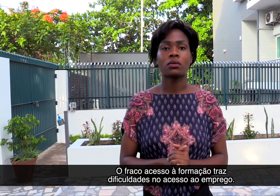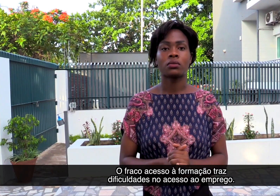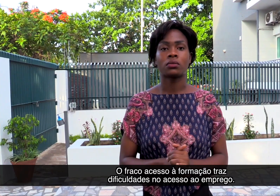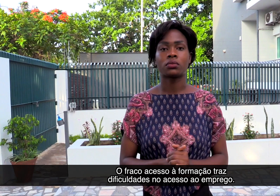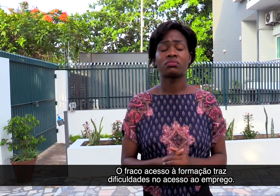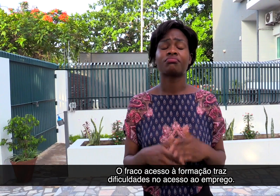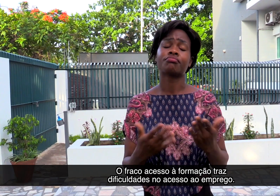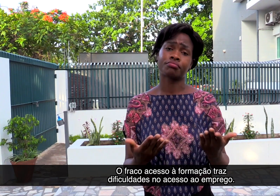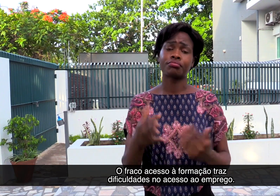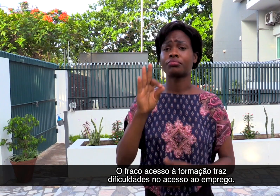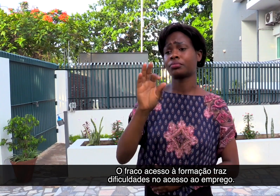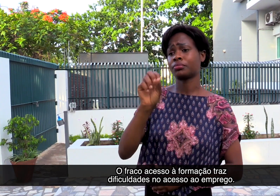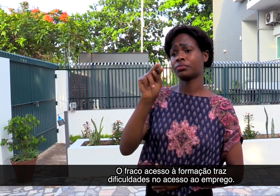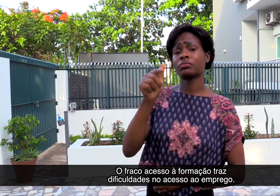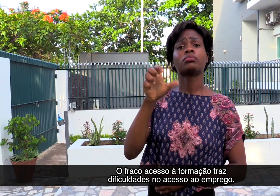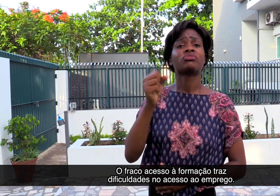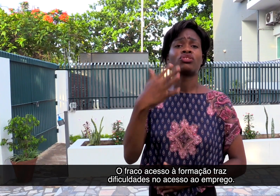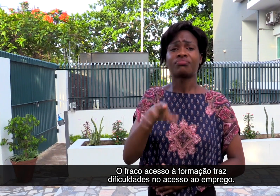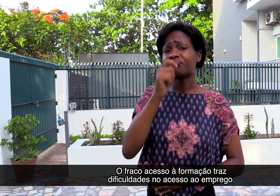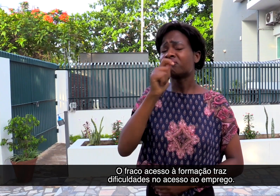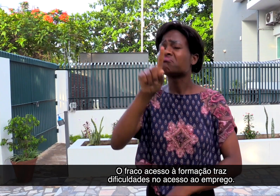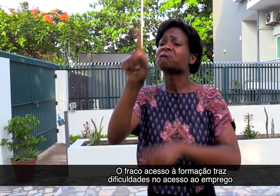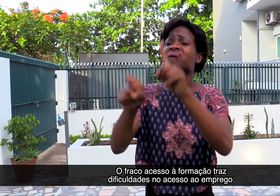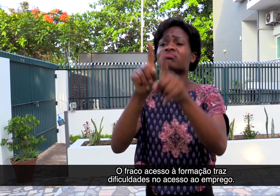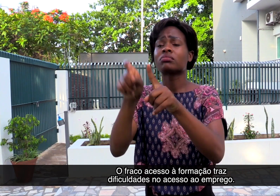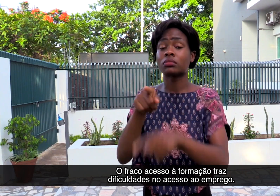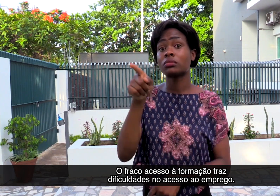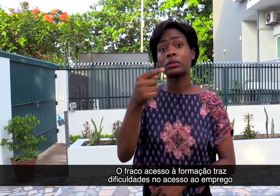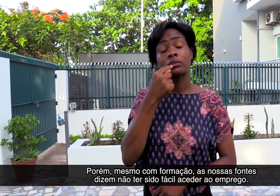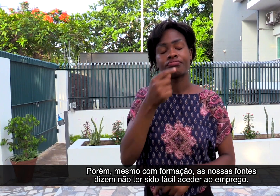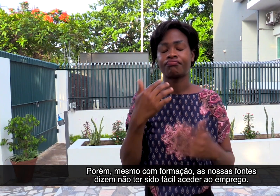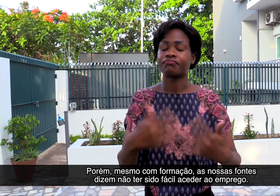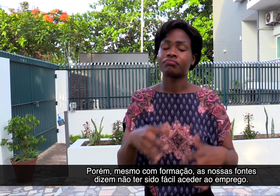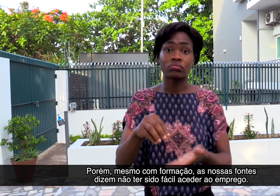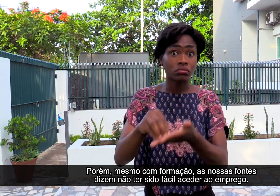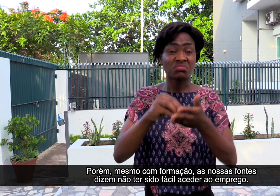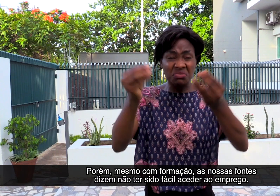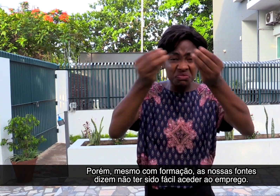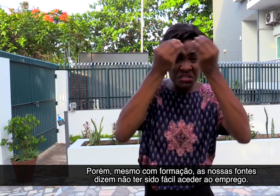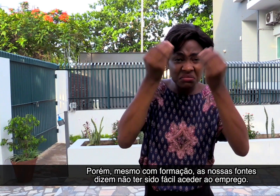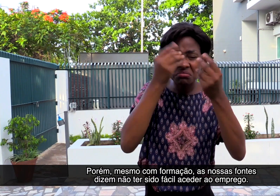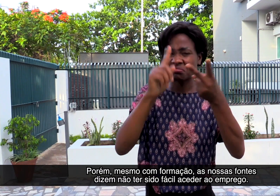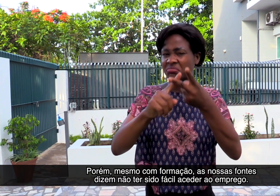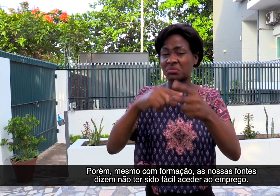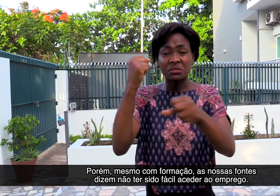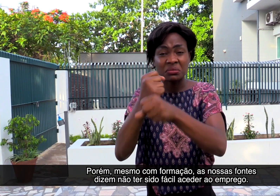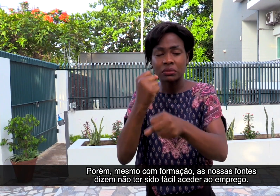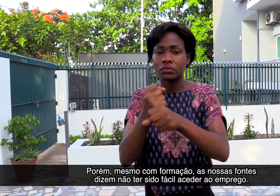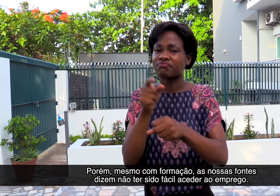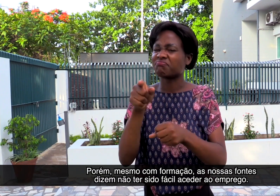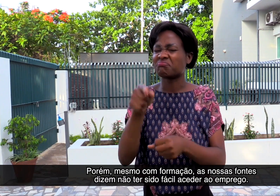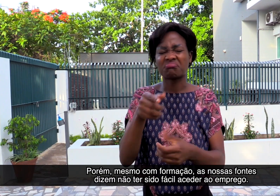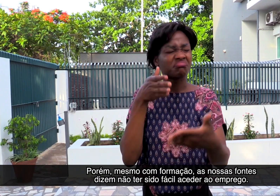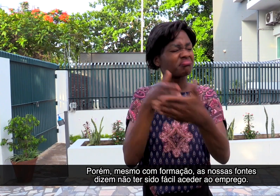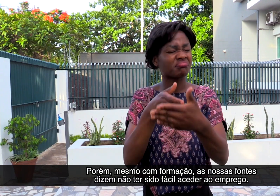O fraco acesso à informação traz dificuldades no acesso ao emprego. Porém, mesmo com formação, as nossas